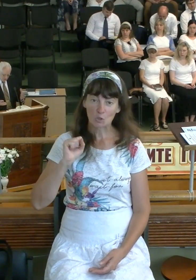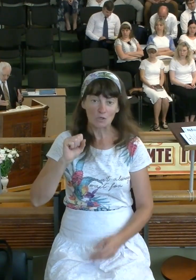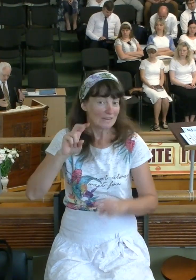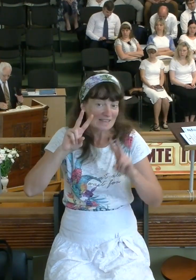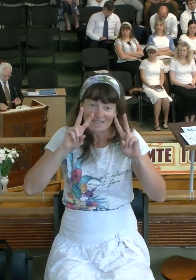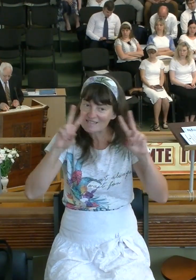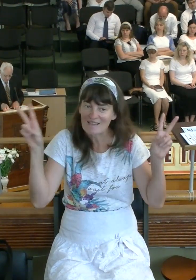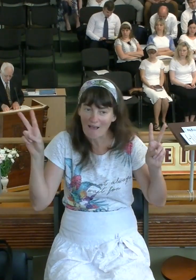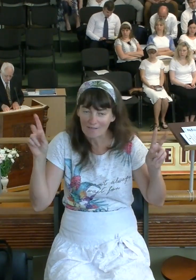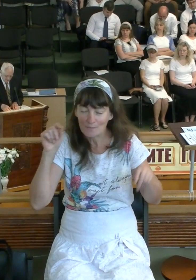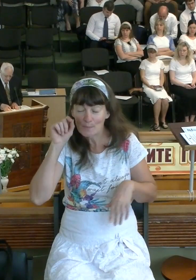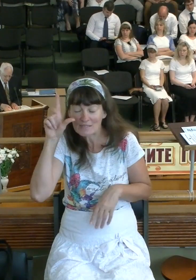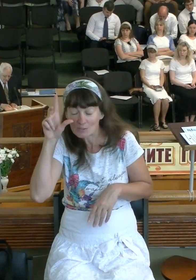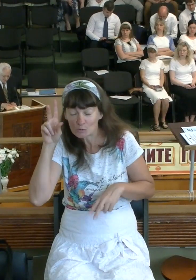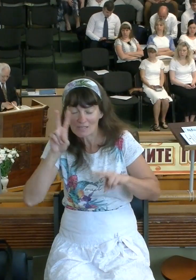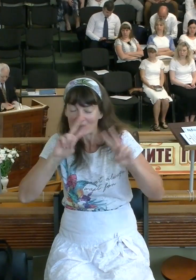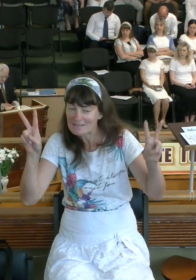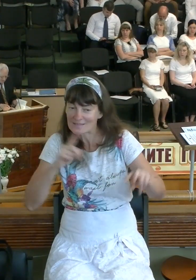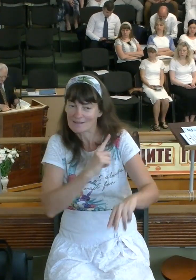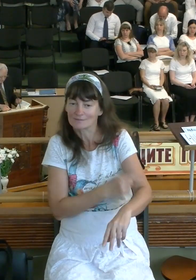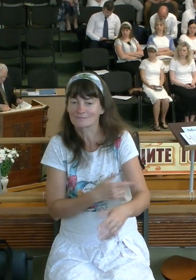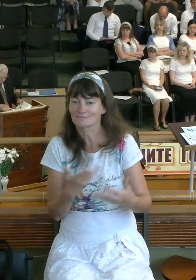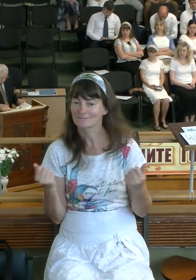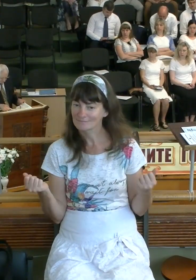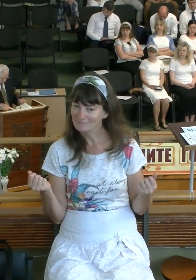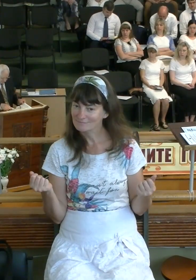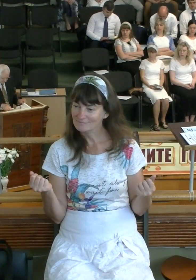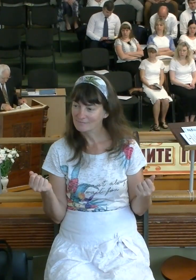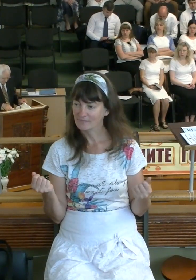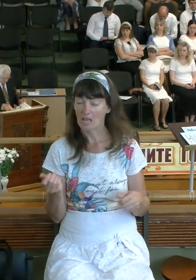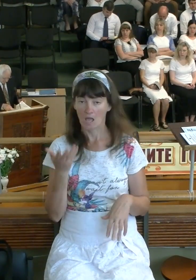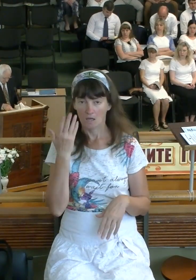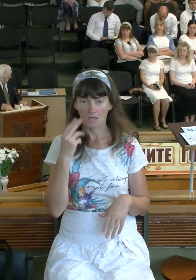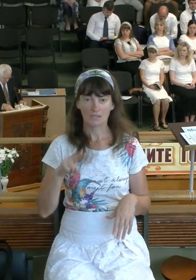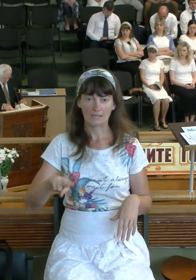Когда пришел апостол Павел в Ефес,